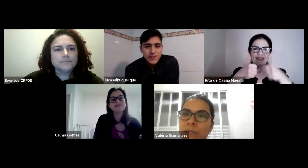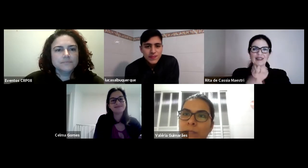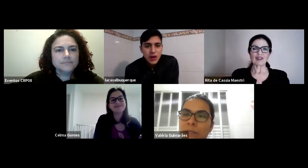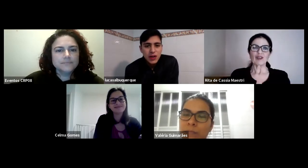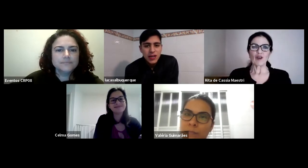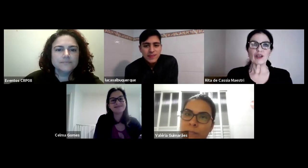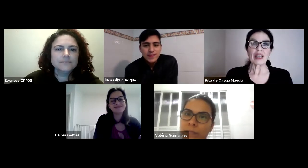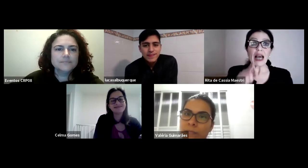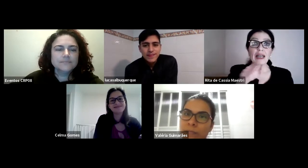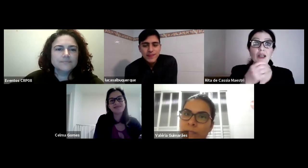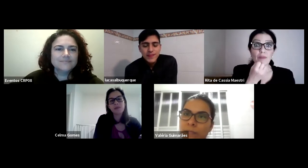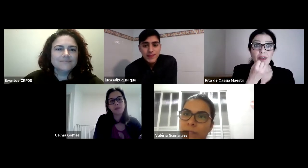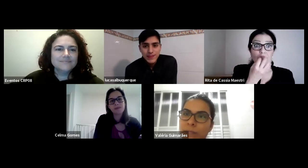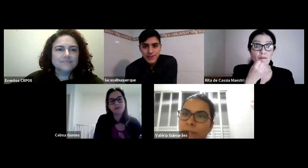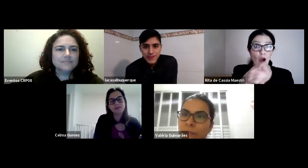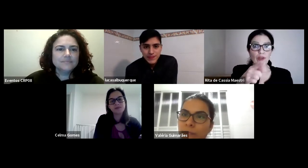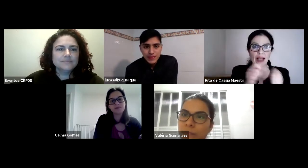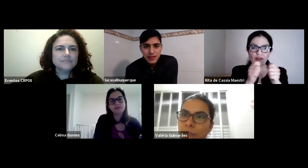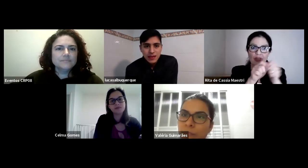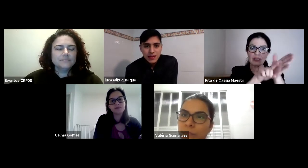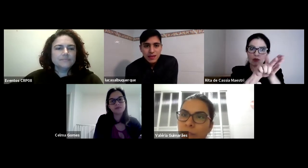Ok. Então, você é